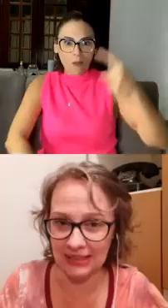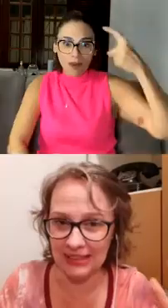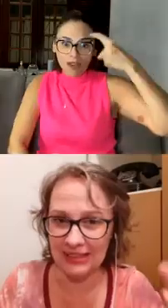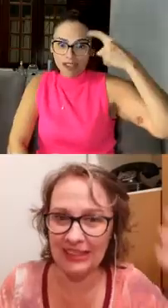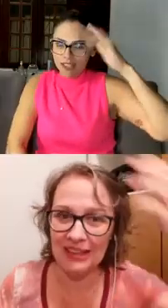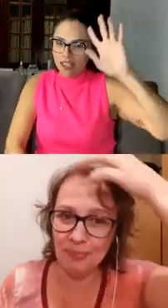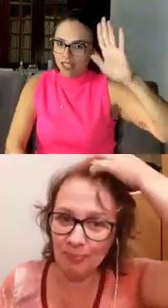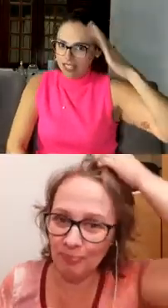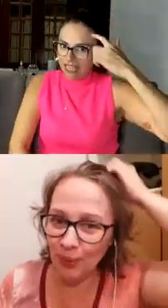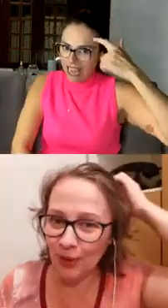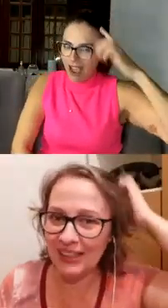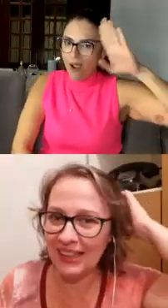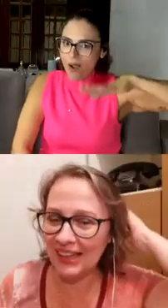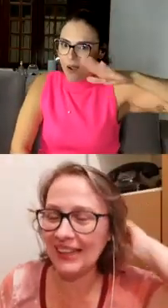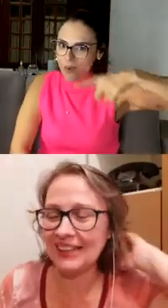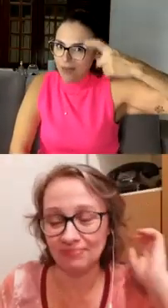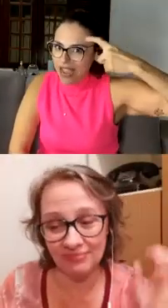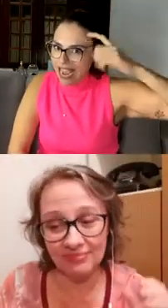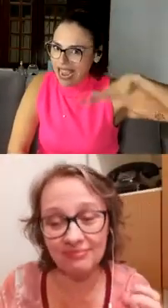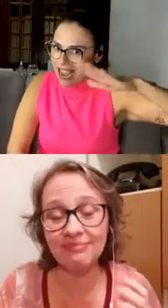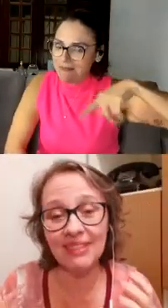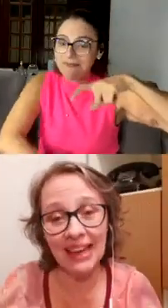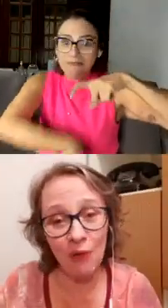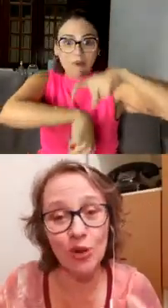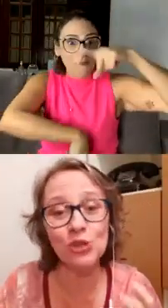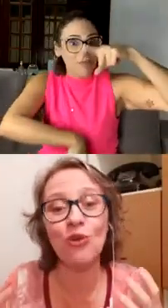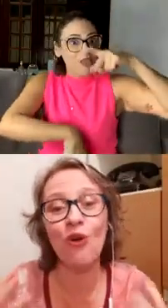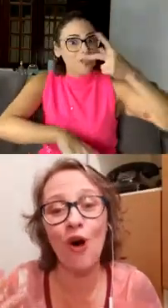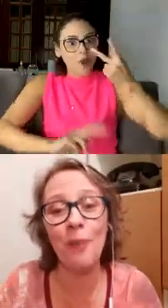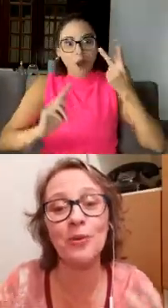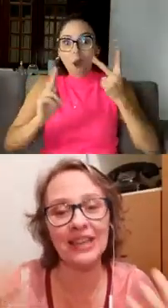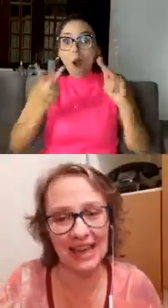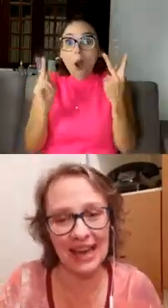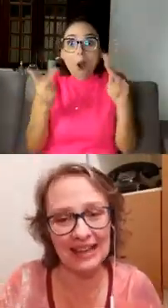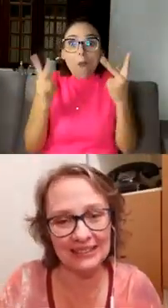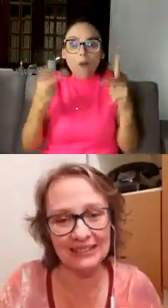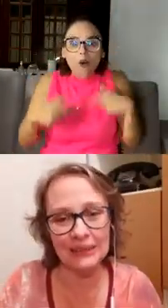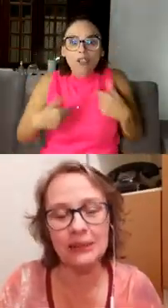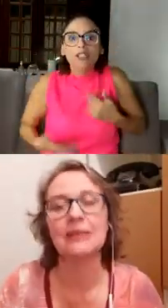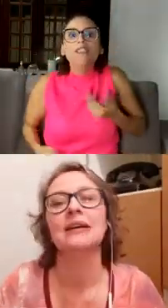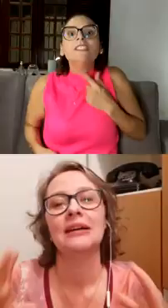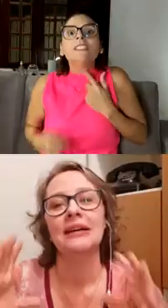fria. Porque é onde o corpo quer